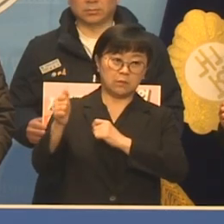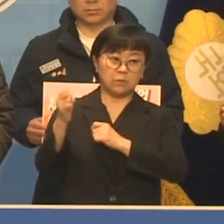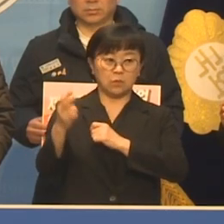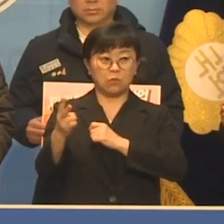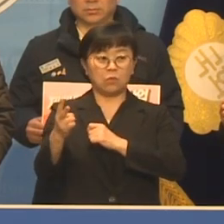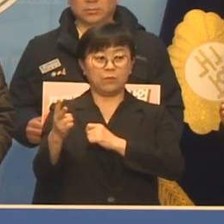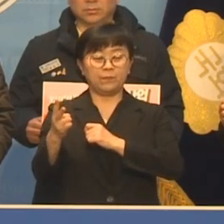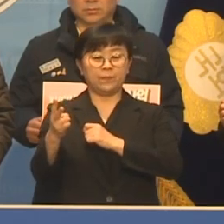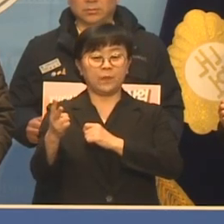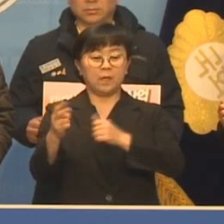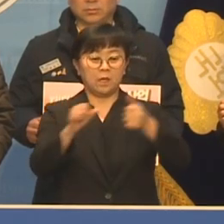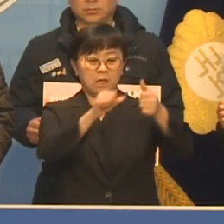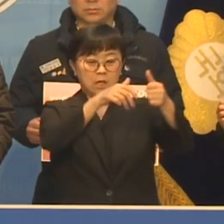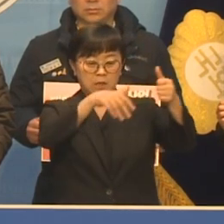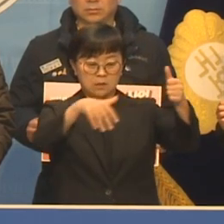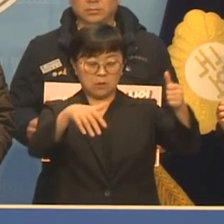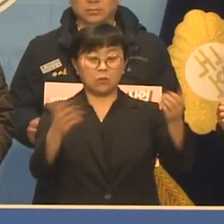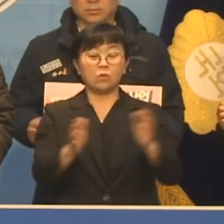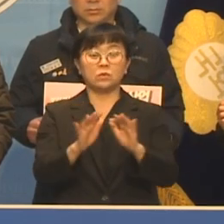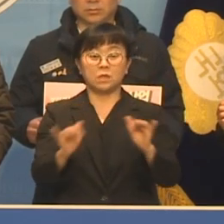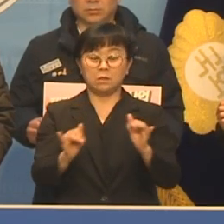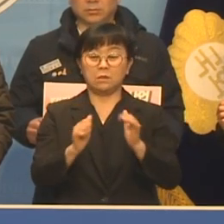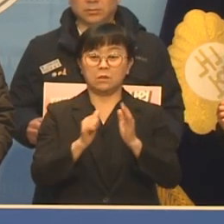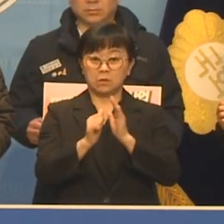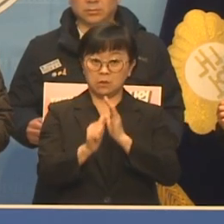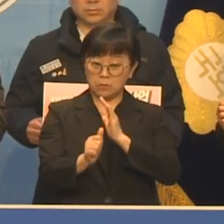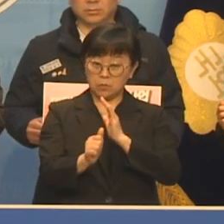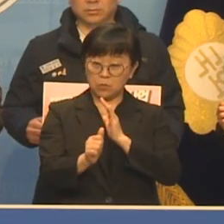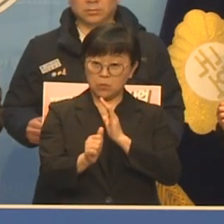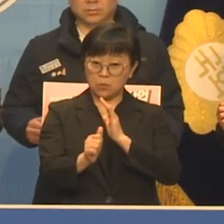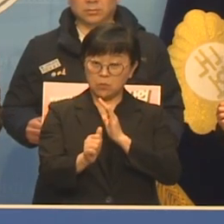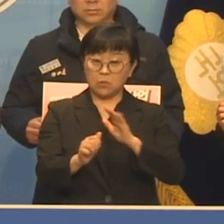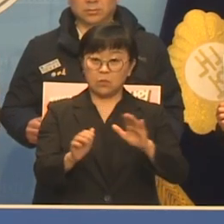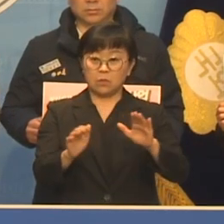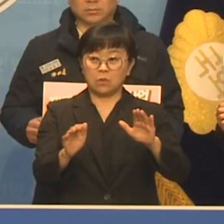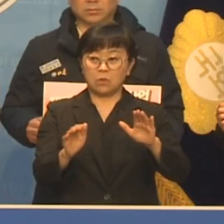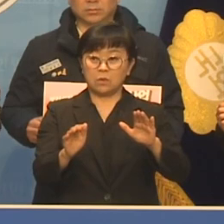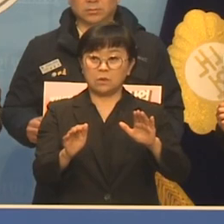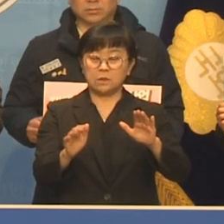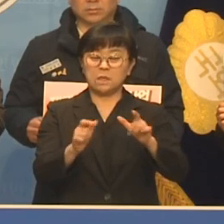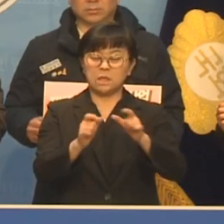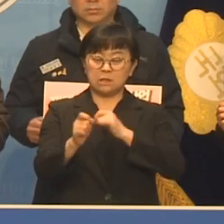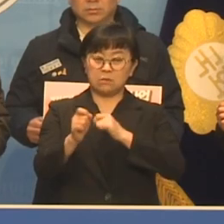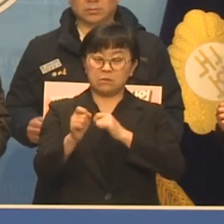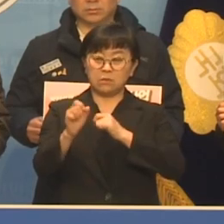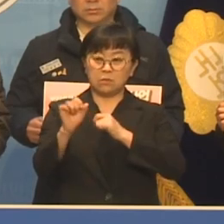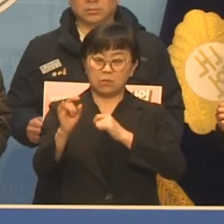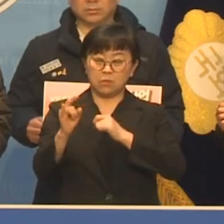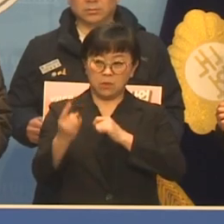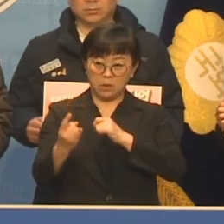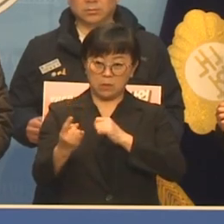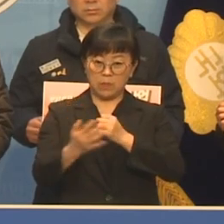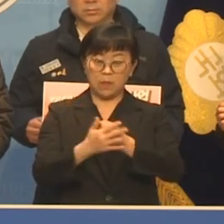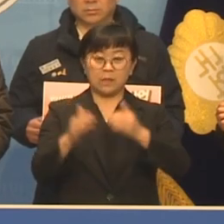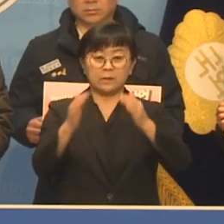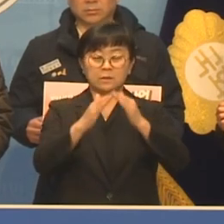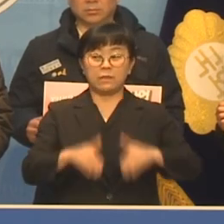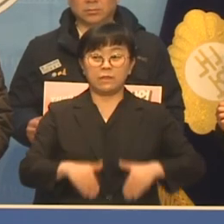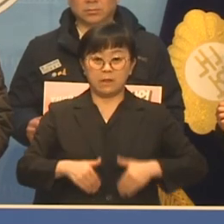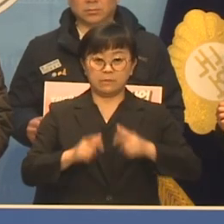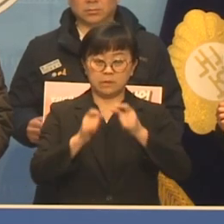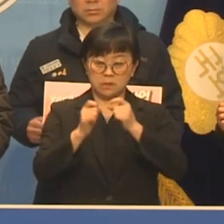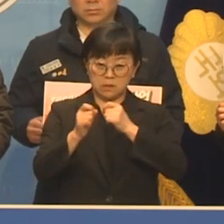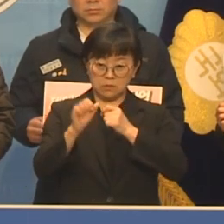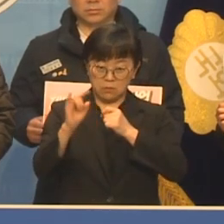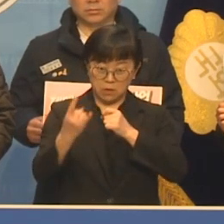그리고 하청 노동자들 대표해서 현중 산하청 지회 그리고 전남